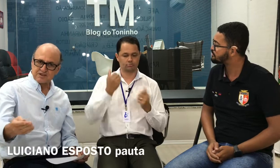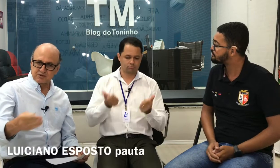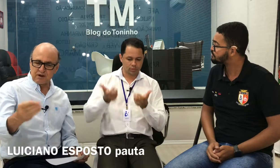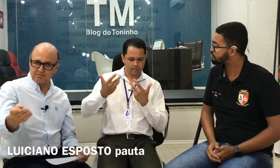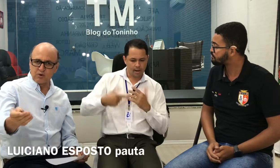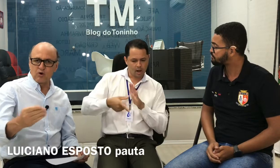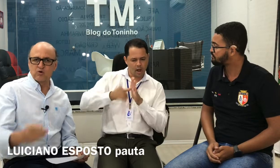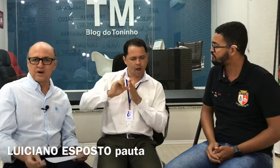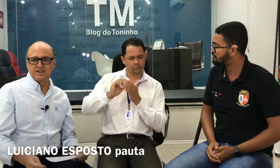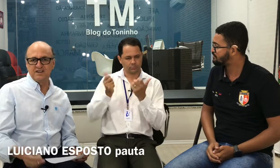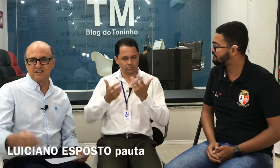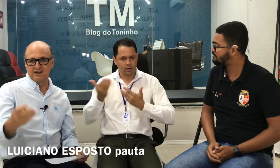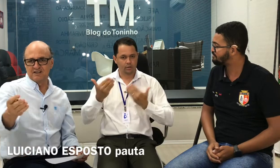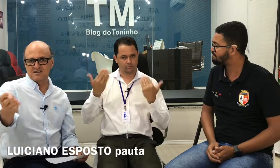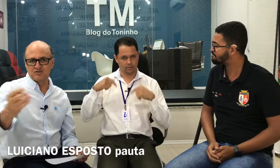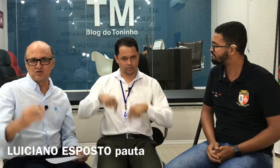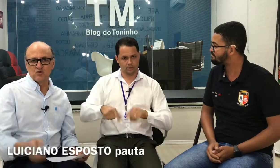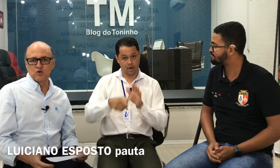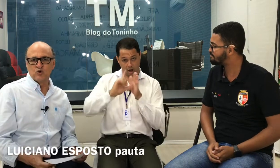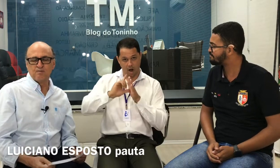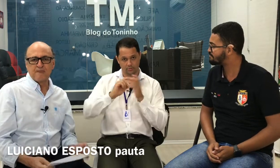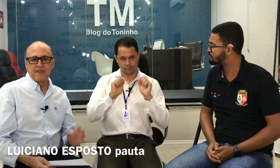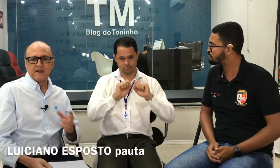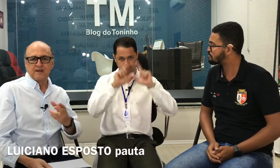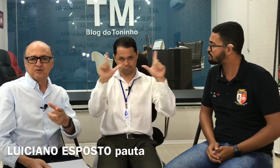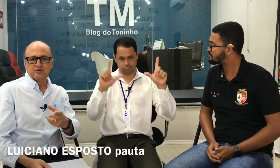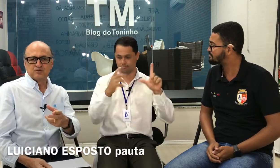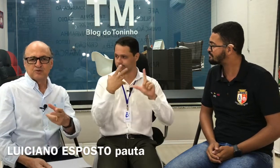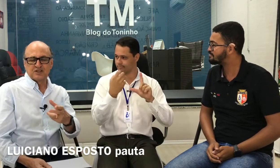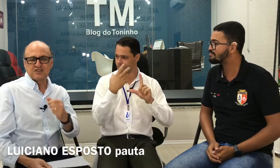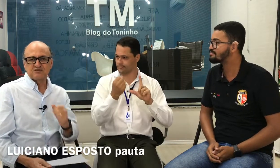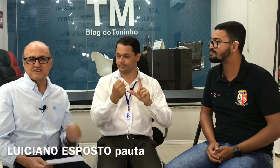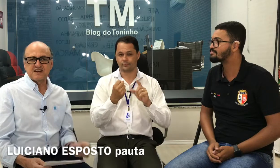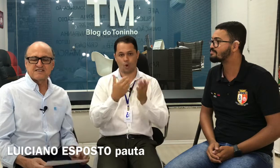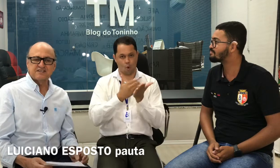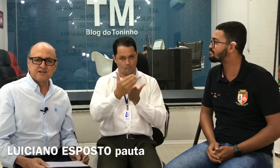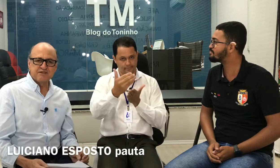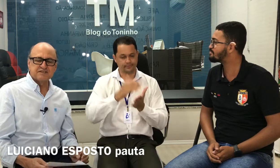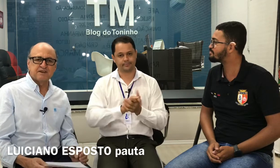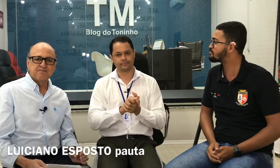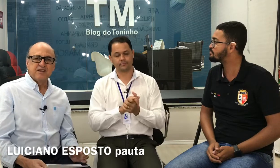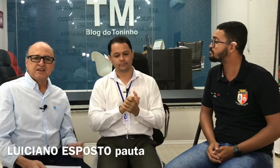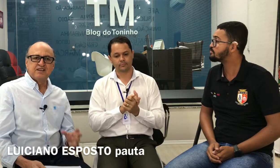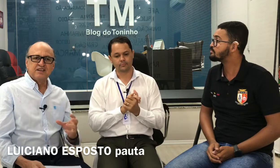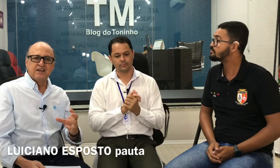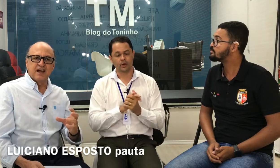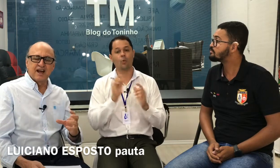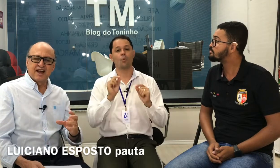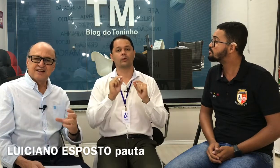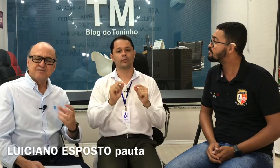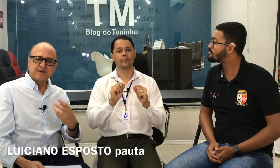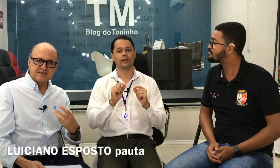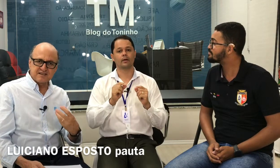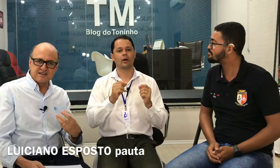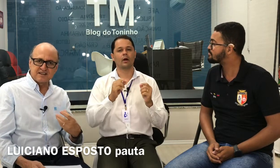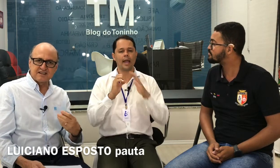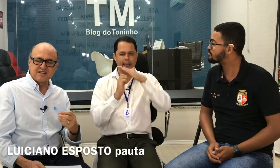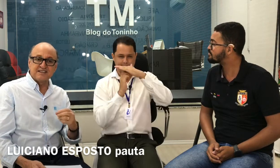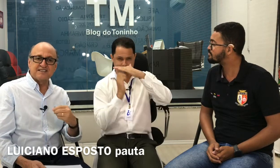há pouco aqui, antes da gente fazer essa entrevista, que as empresas que quiserem